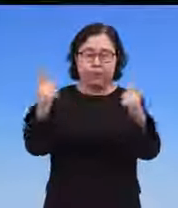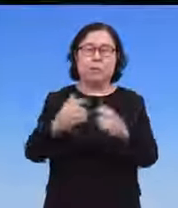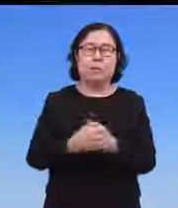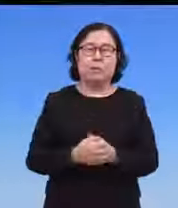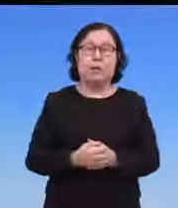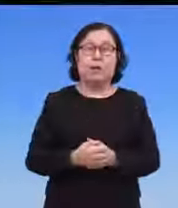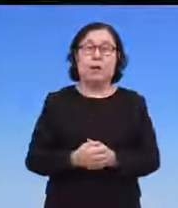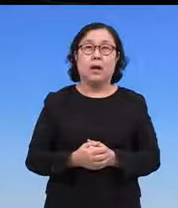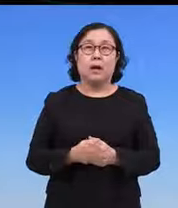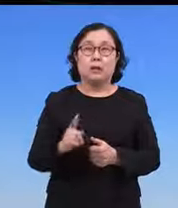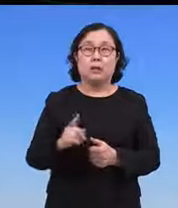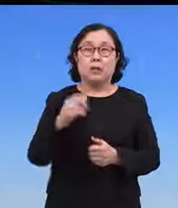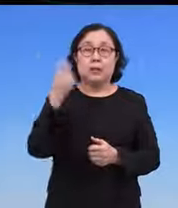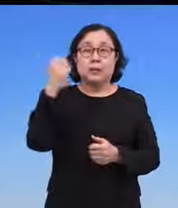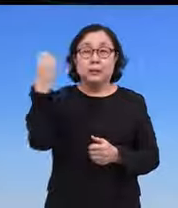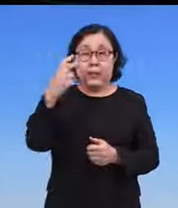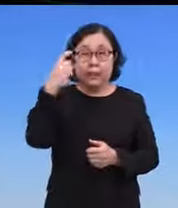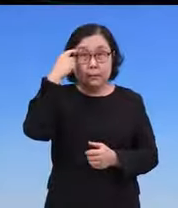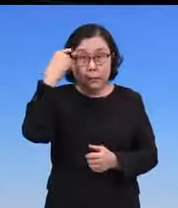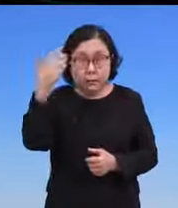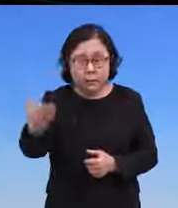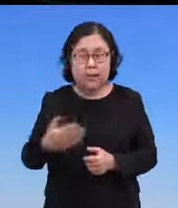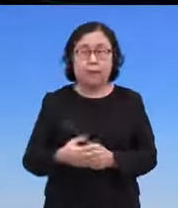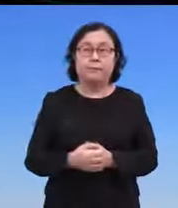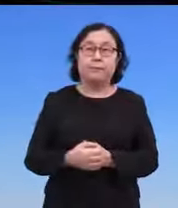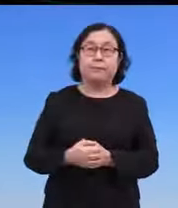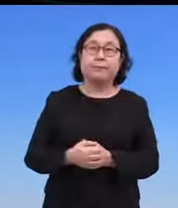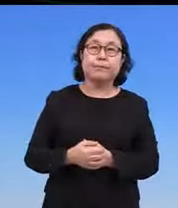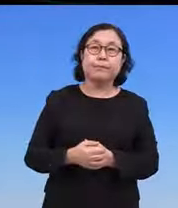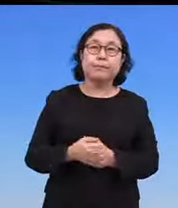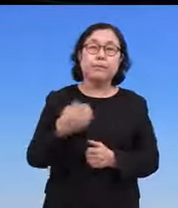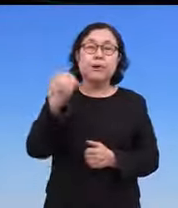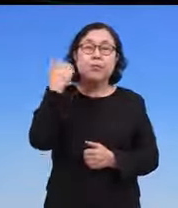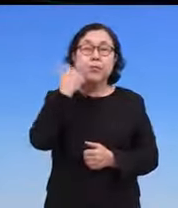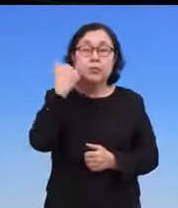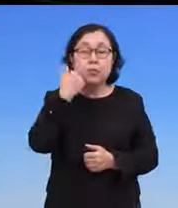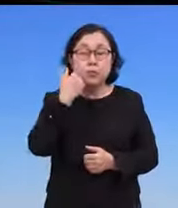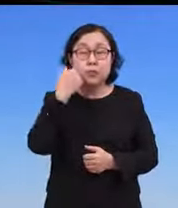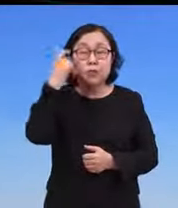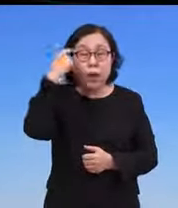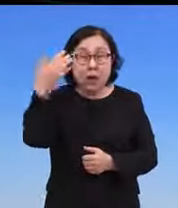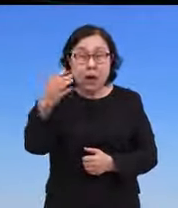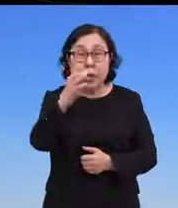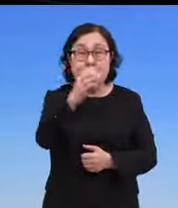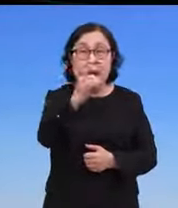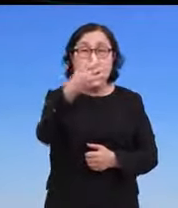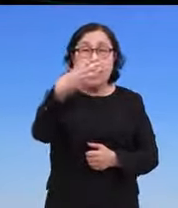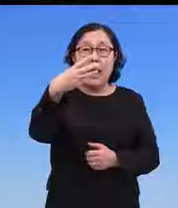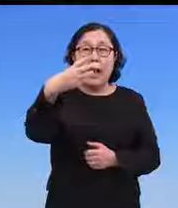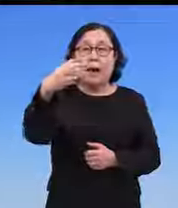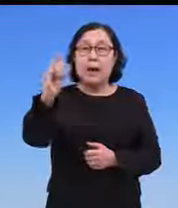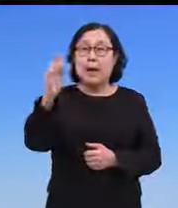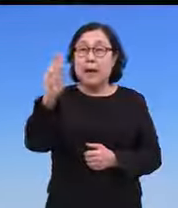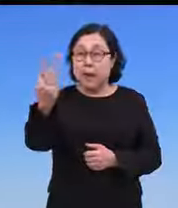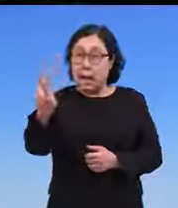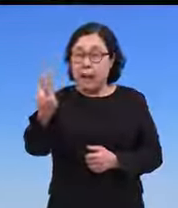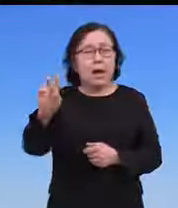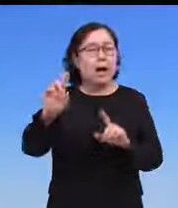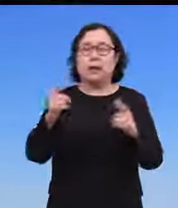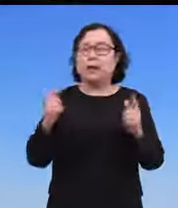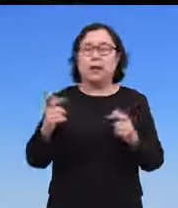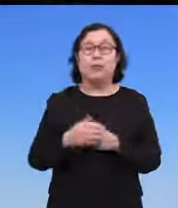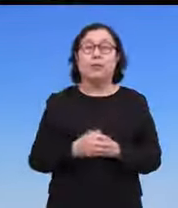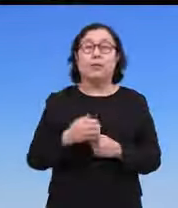아니라고. 그랬더니 21절에서 또 묻습니다. 또 묻되 그러면 누구냐? 네가 엘리야냐? 이르되